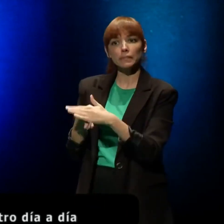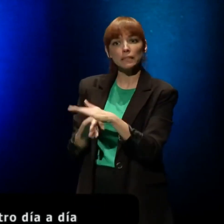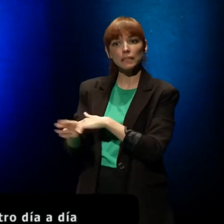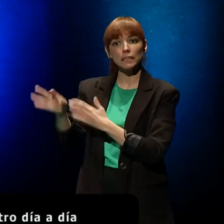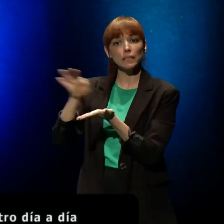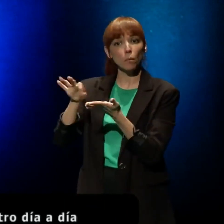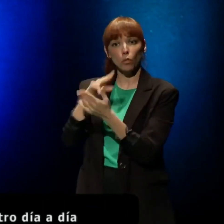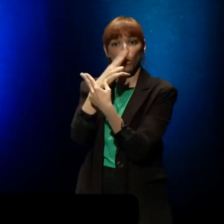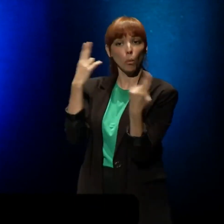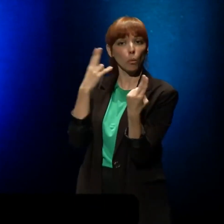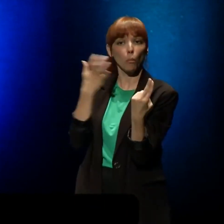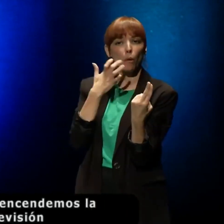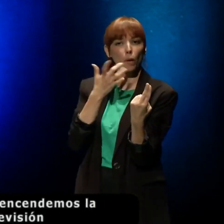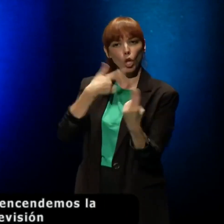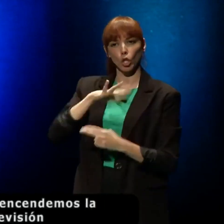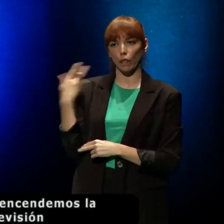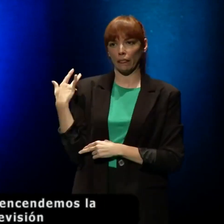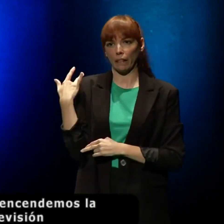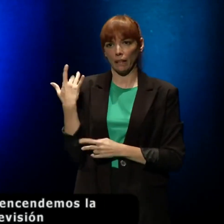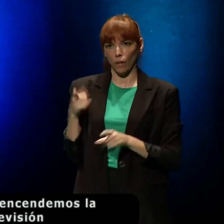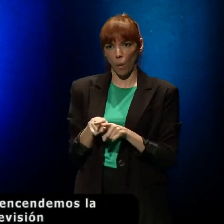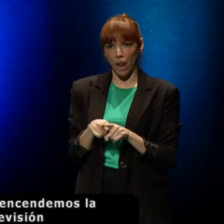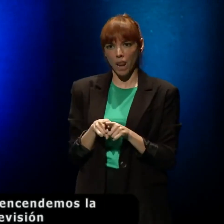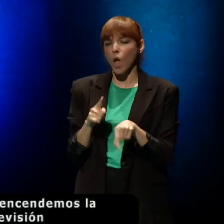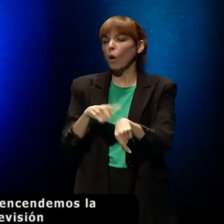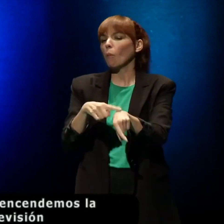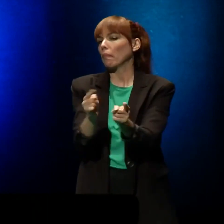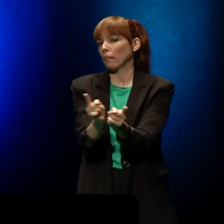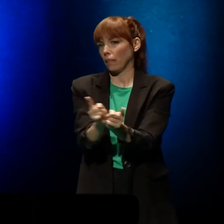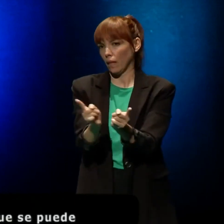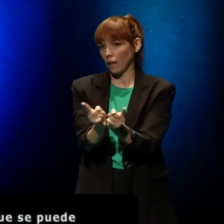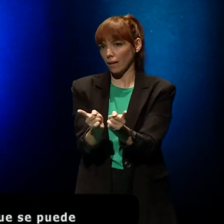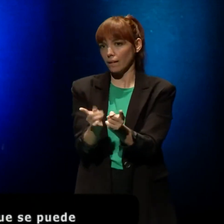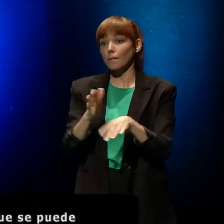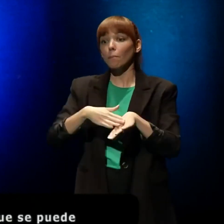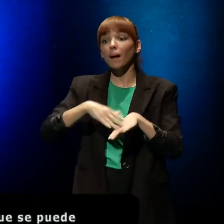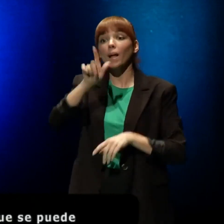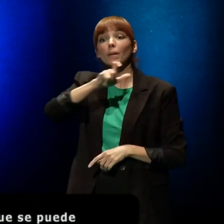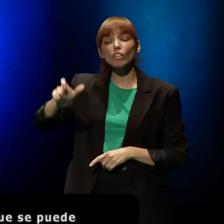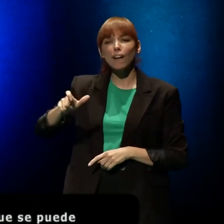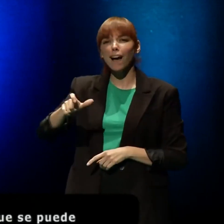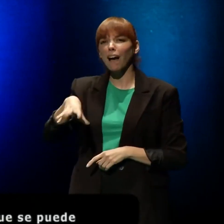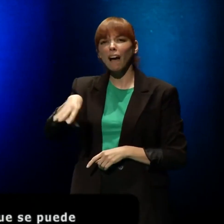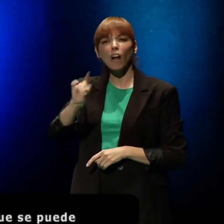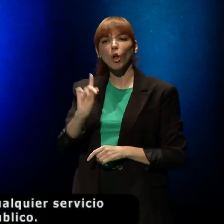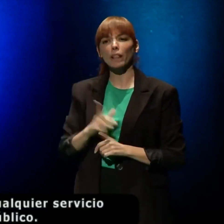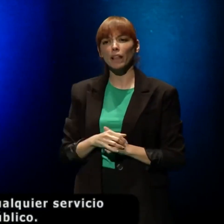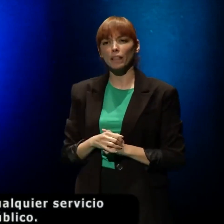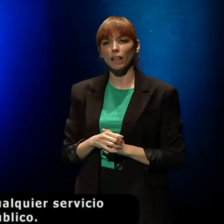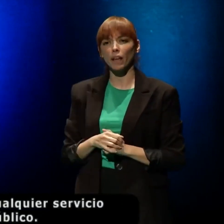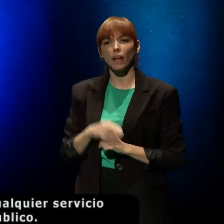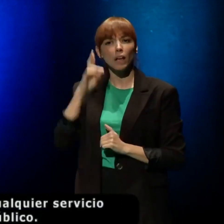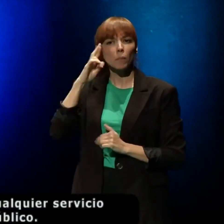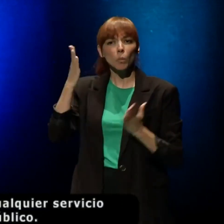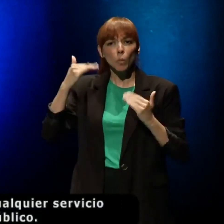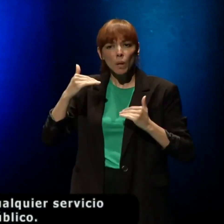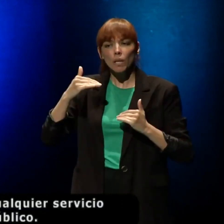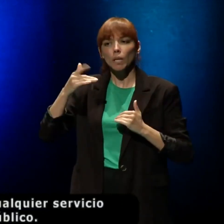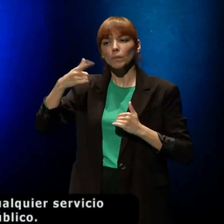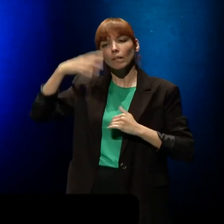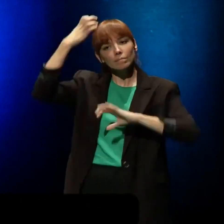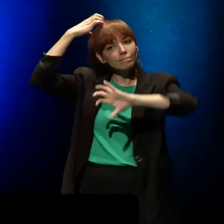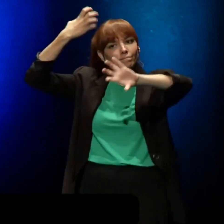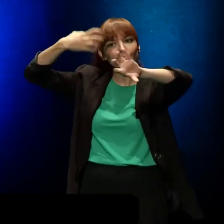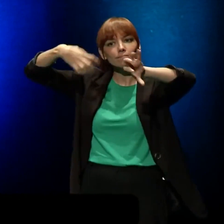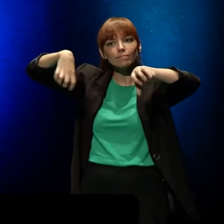público. Solo un ratito, para que aquellos que no lo entiendan sean capaces de ponerse en vuestros